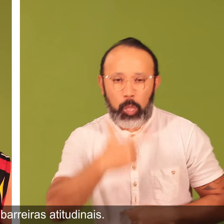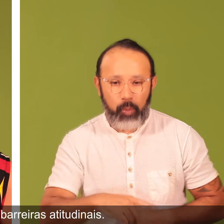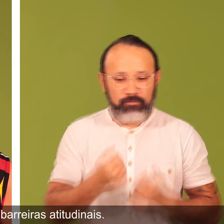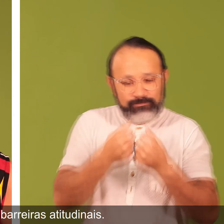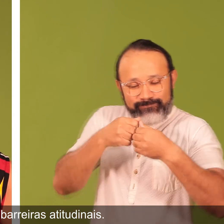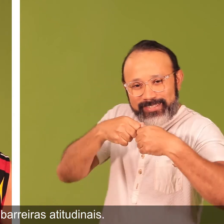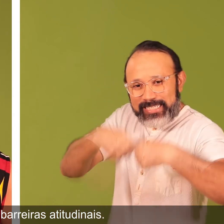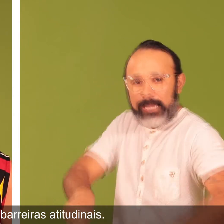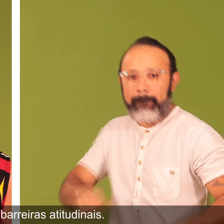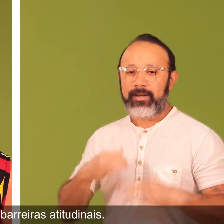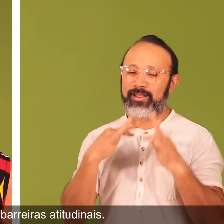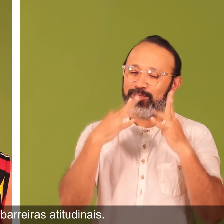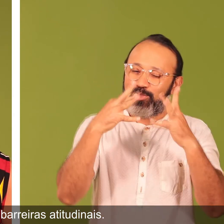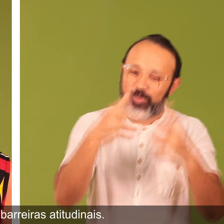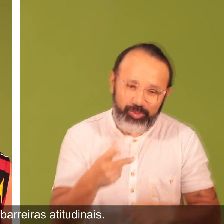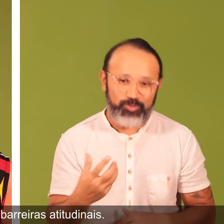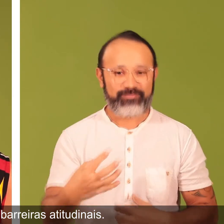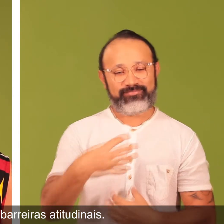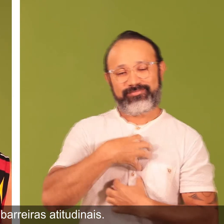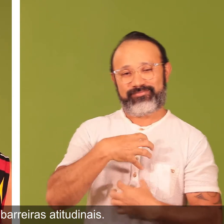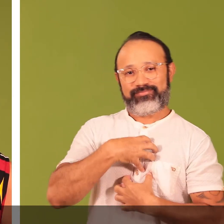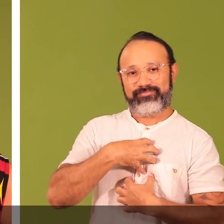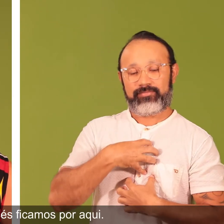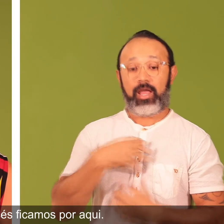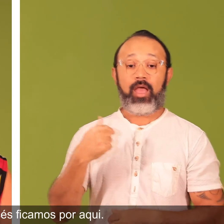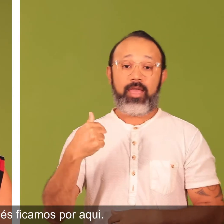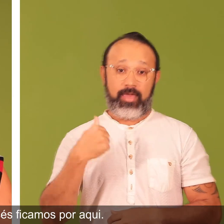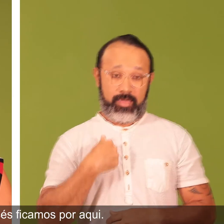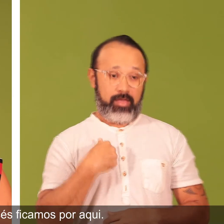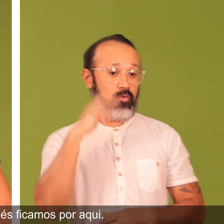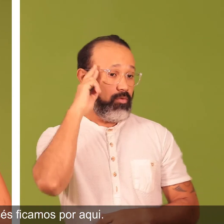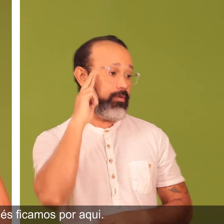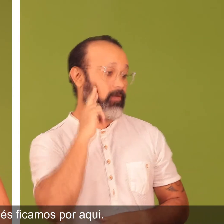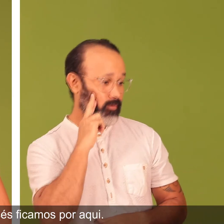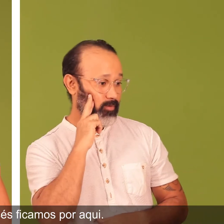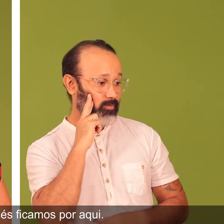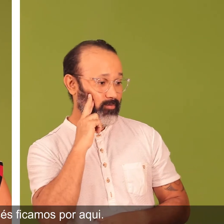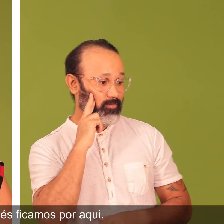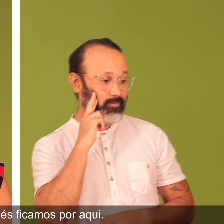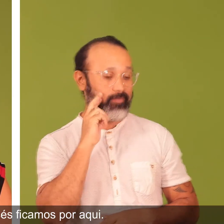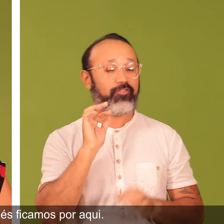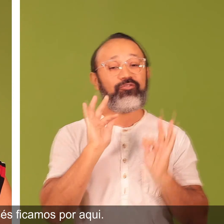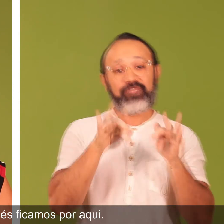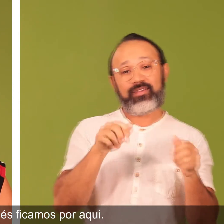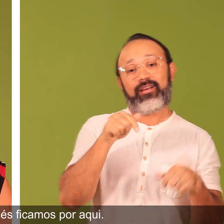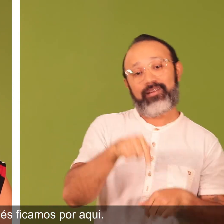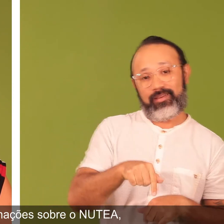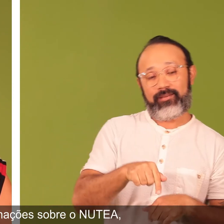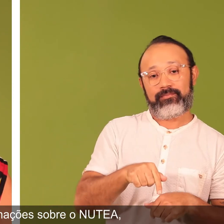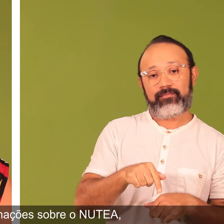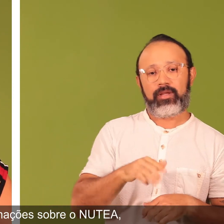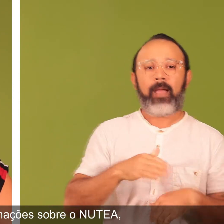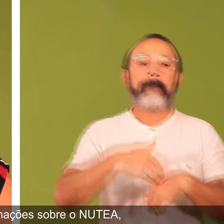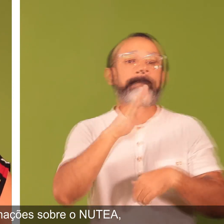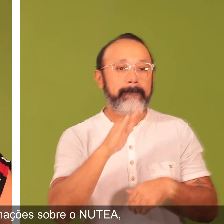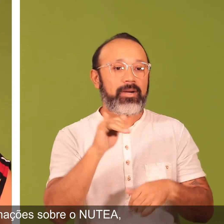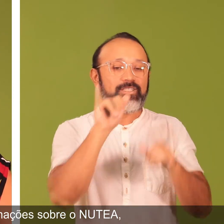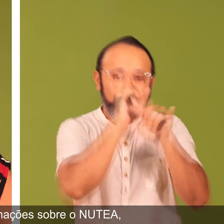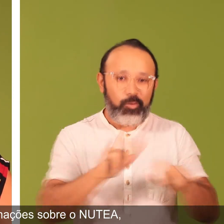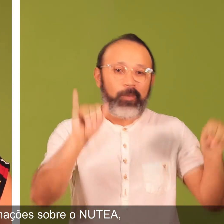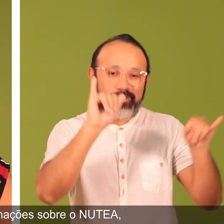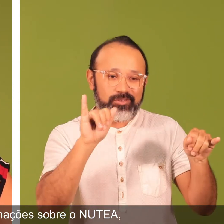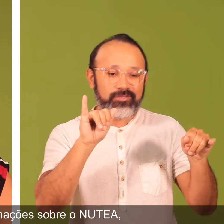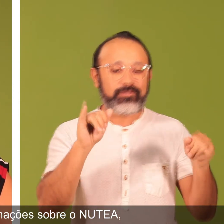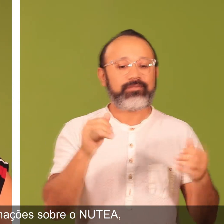e quebrar as barreiras atitudinais e eu e o mano acesse ficamos por aqui para